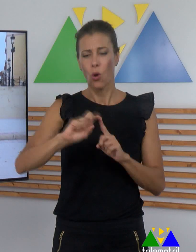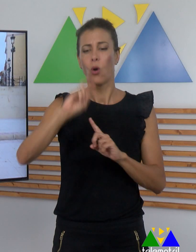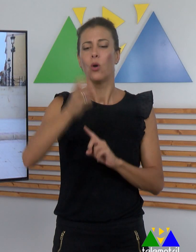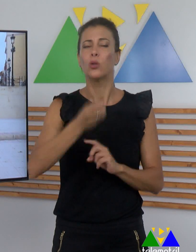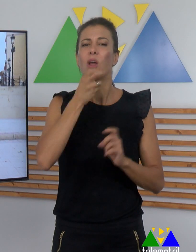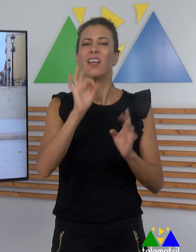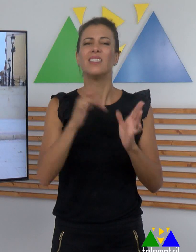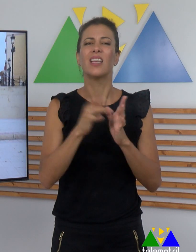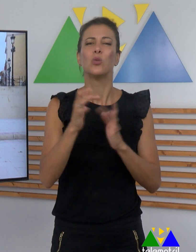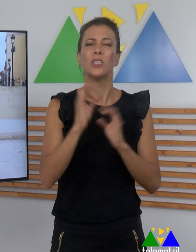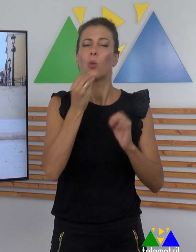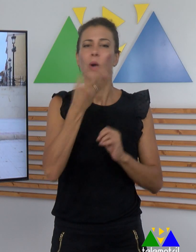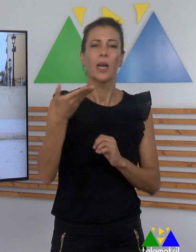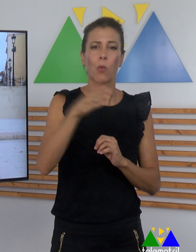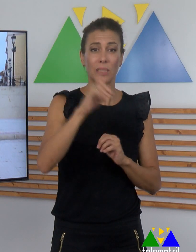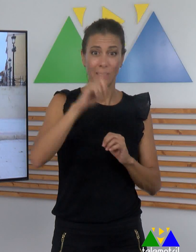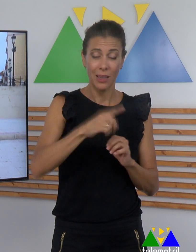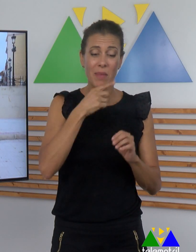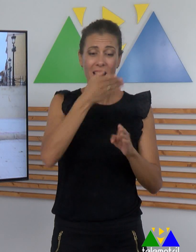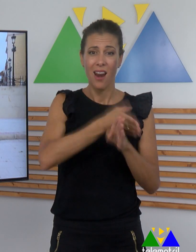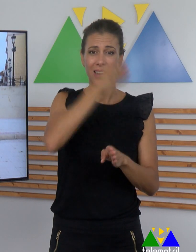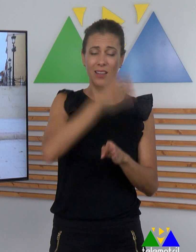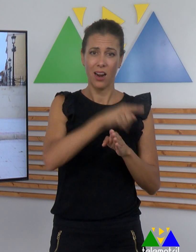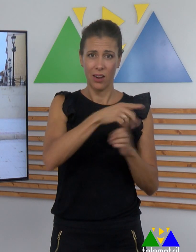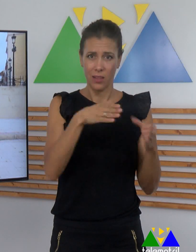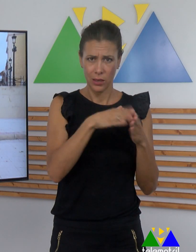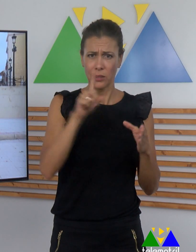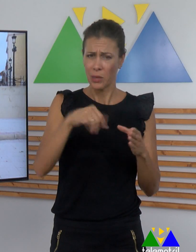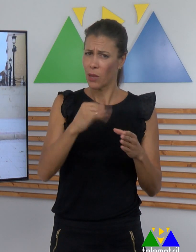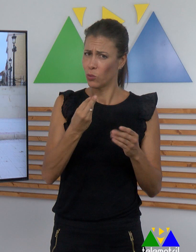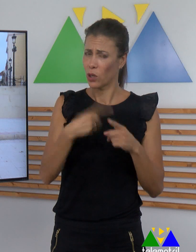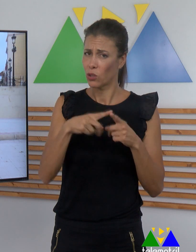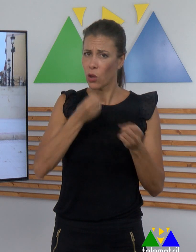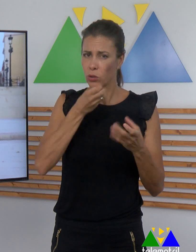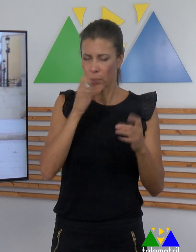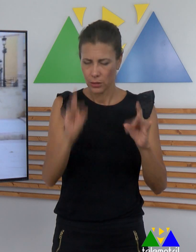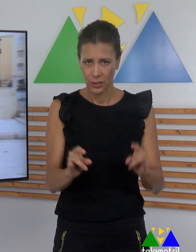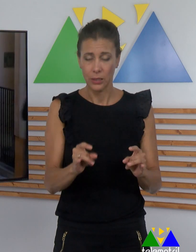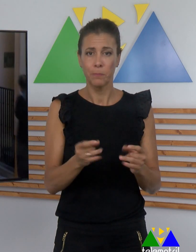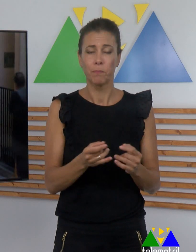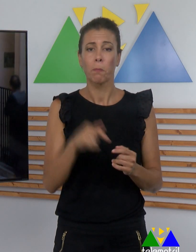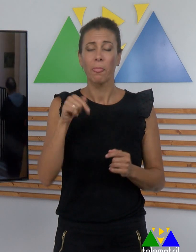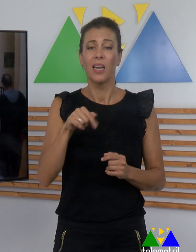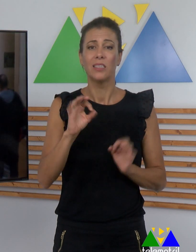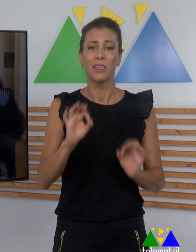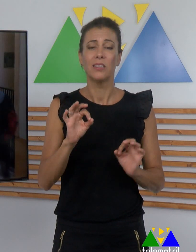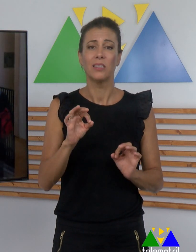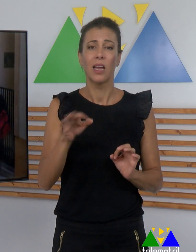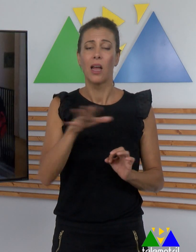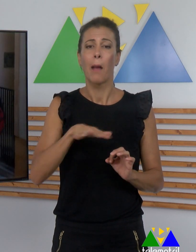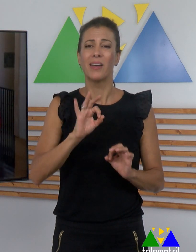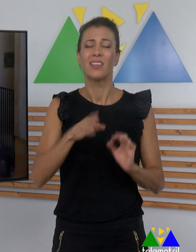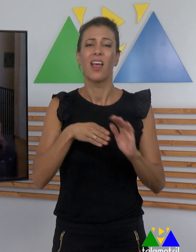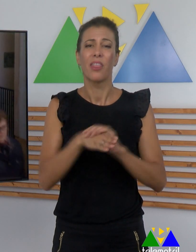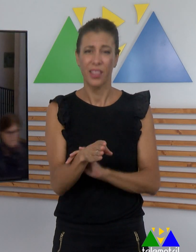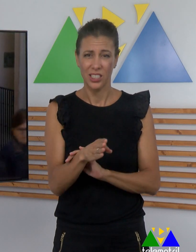en este lateral de la iglesia mayor, que también habría mucho que contar, ¿no? Sí, bueno, esta es la parte de acceso